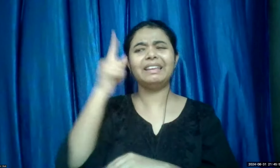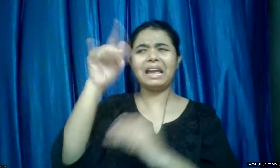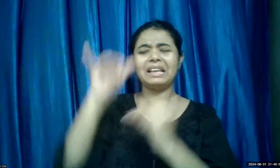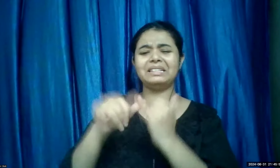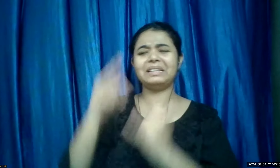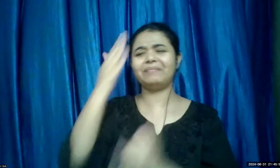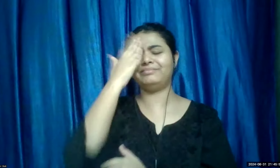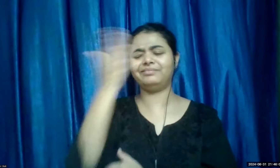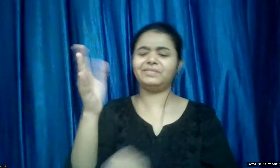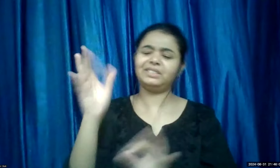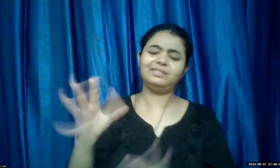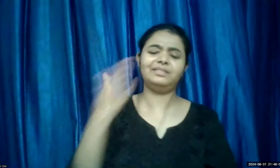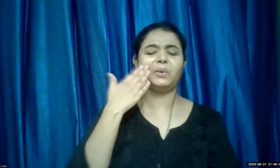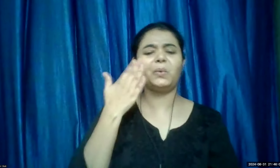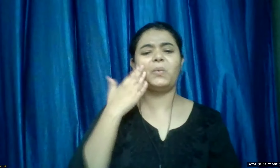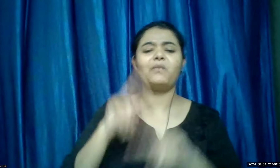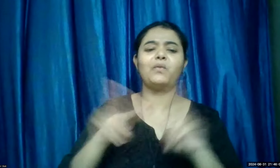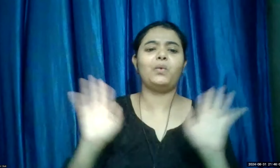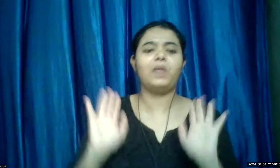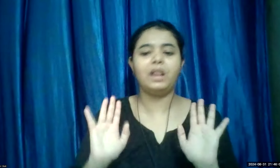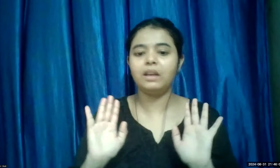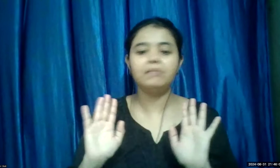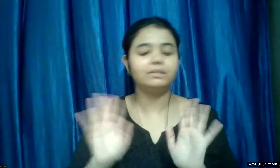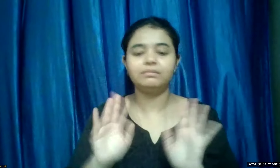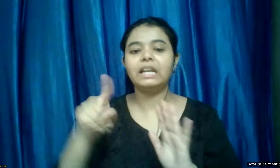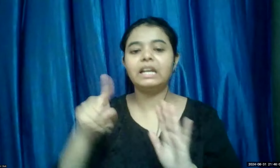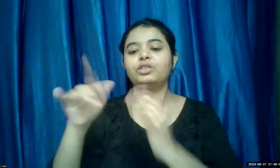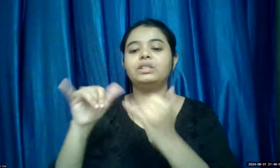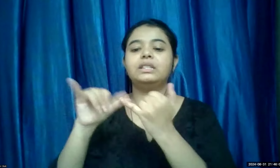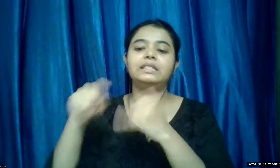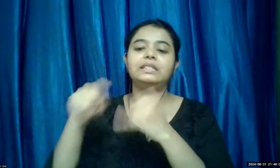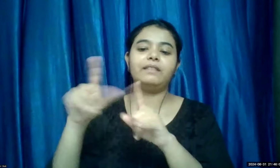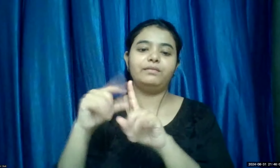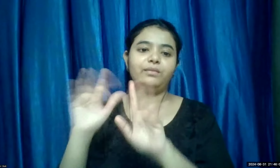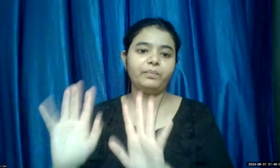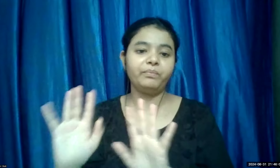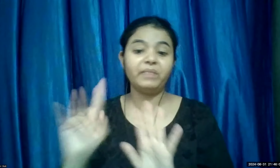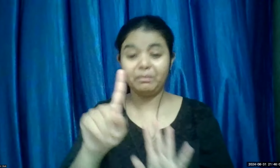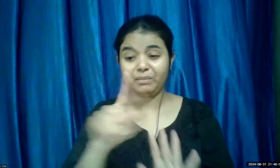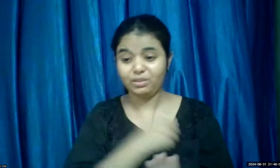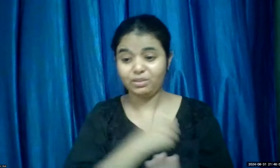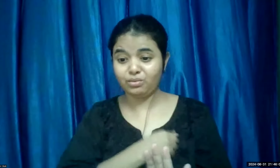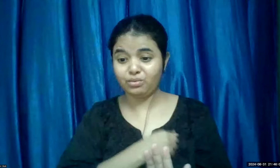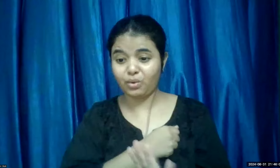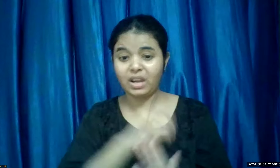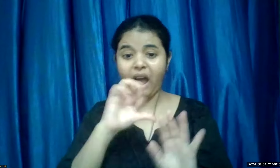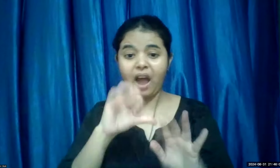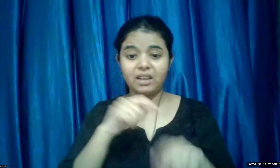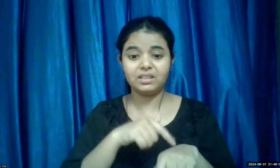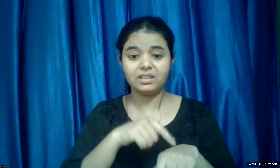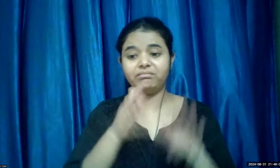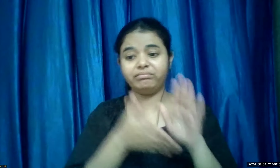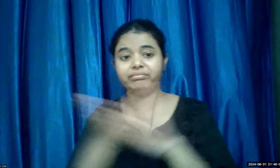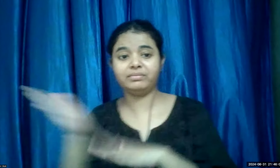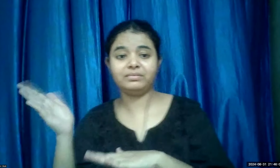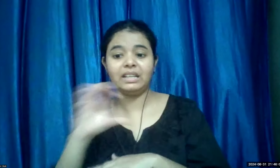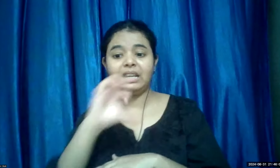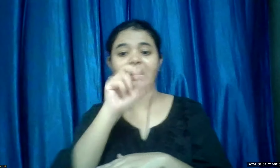जान सकता। ठीक है हरे कृष्णा, सॉरी आज मेरे को कहीं जाना था तो 9:45 तक कहीं हमारे पास समय